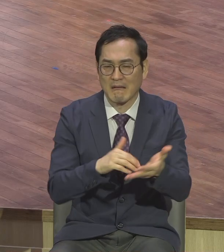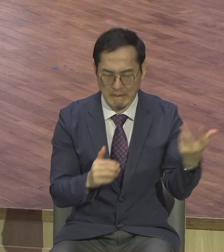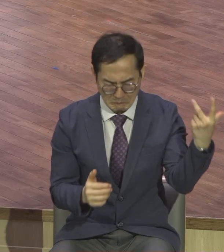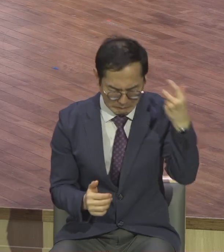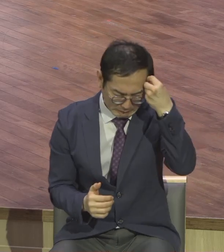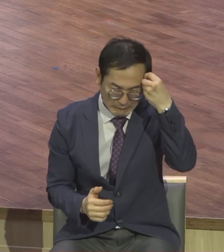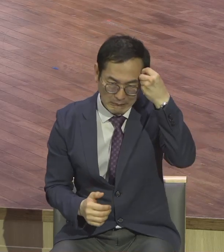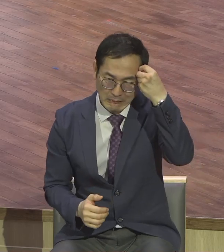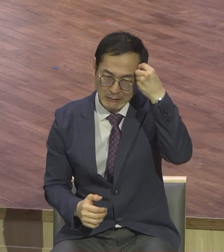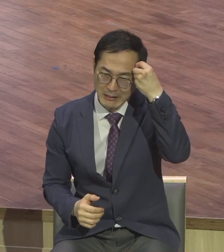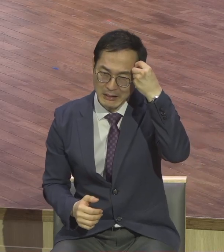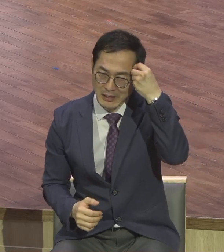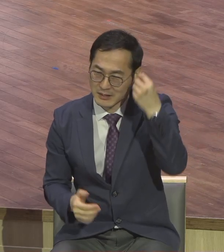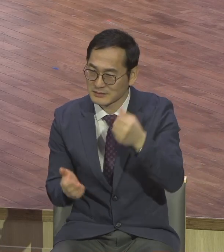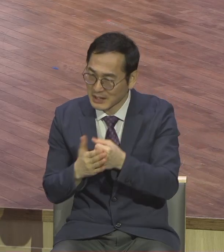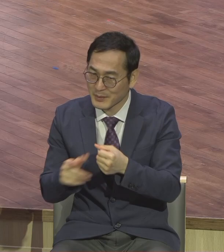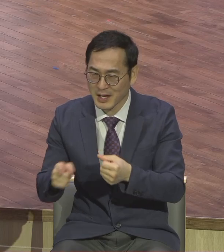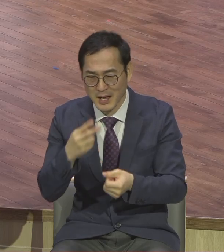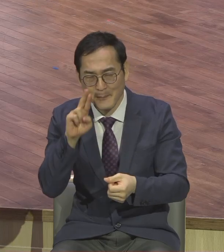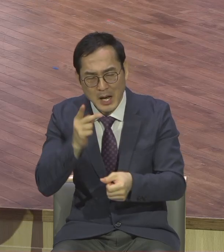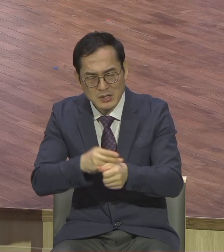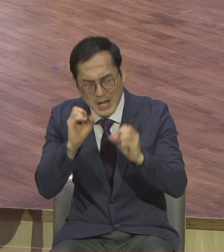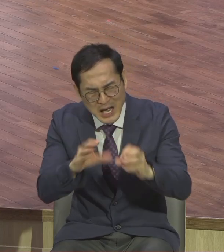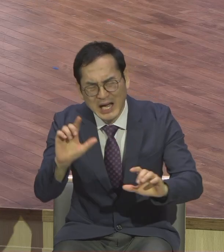체질인데다가 다시 확